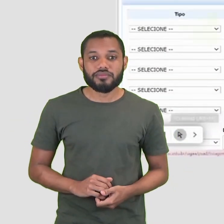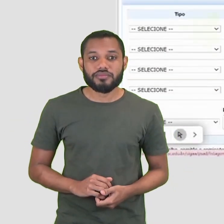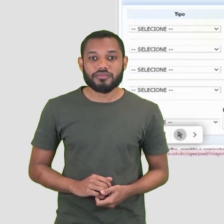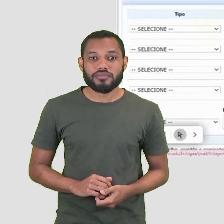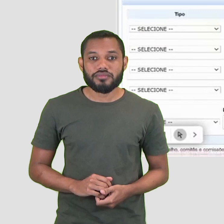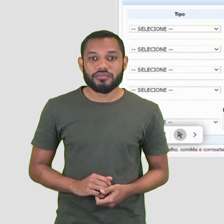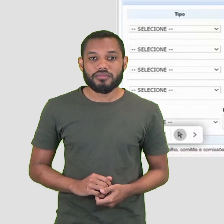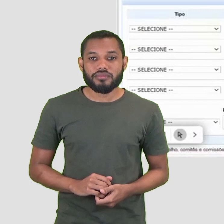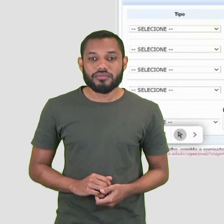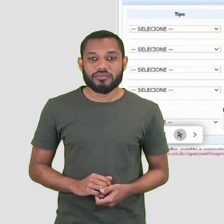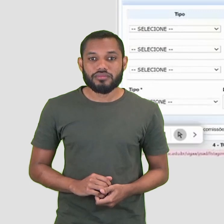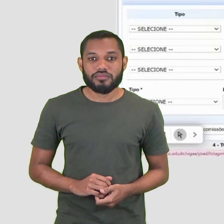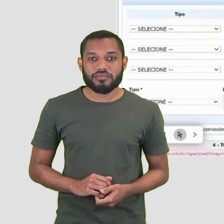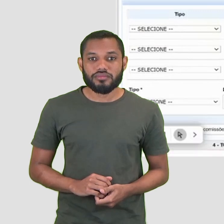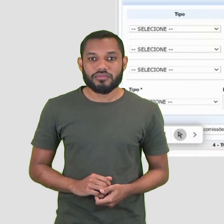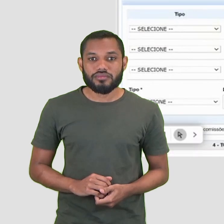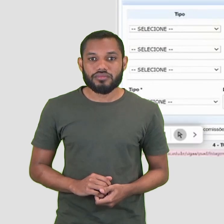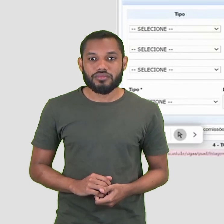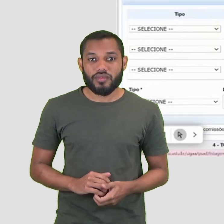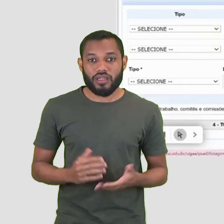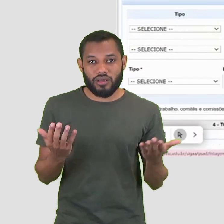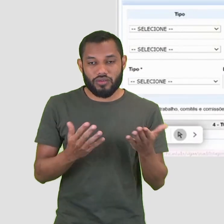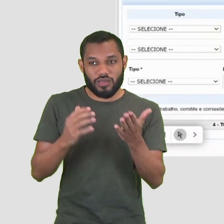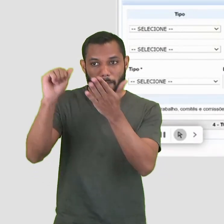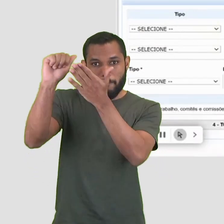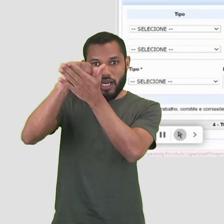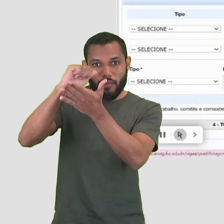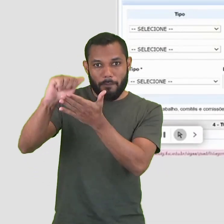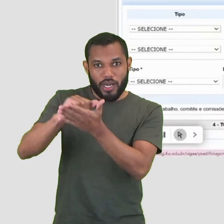E agora a gente vai remover.